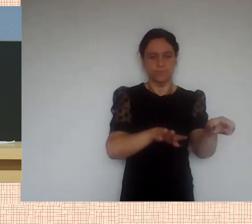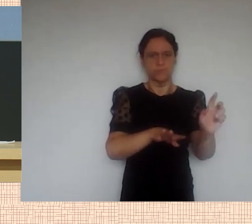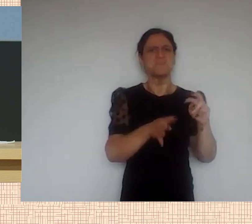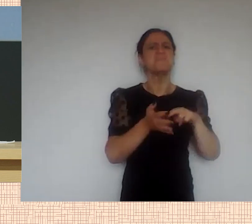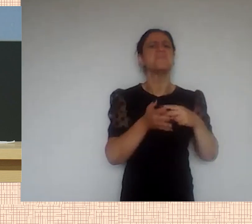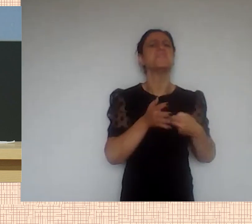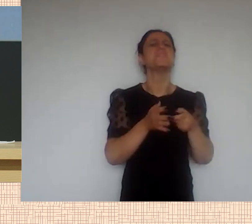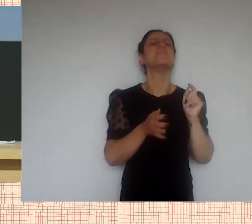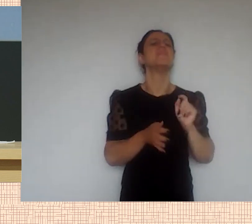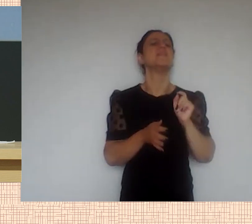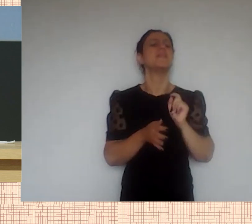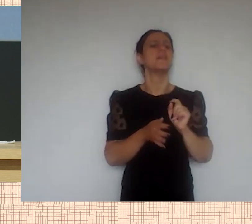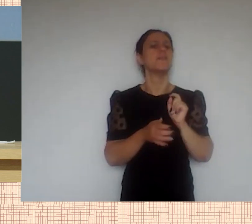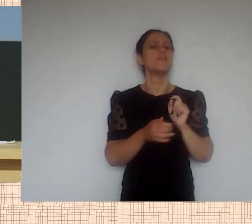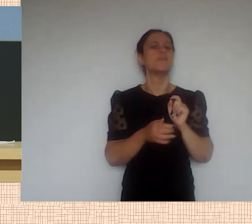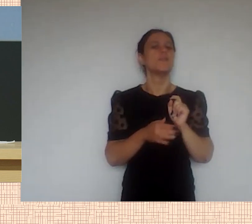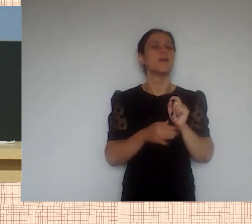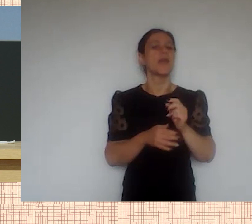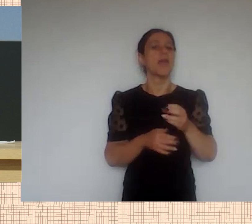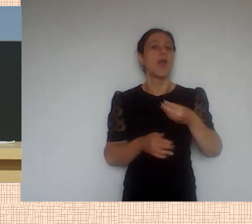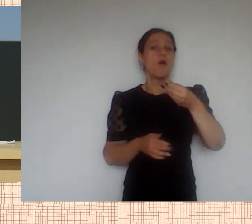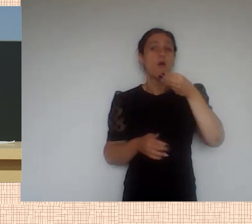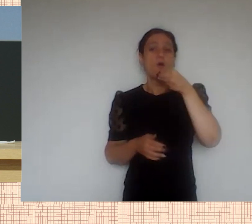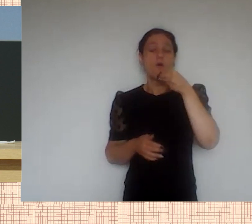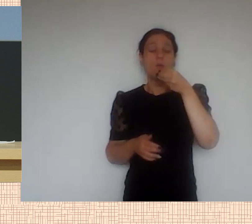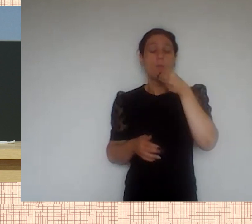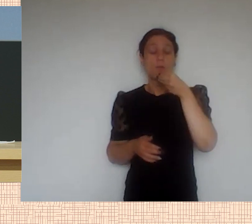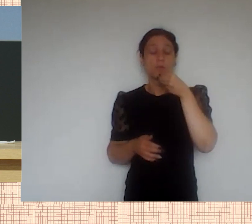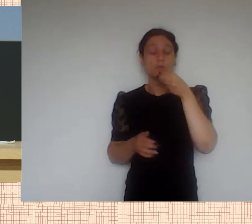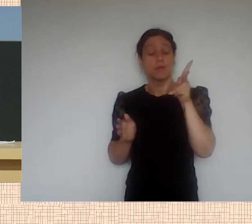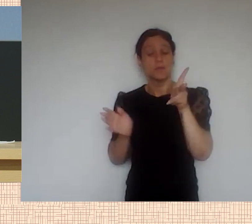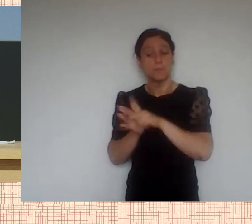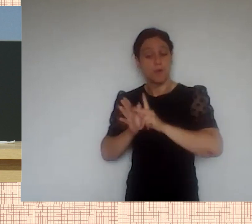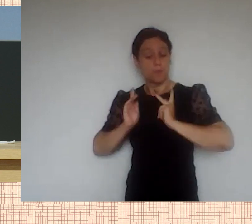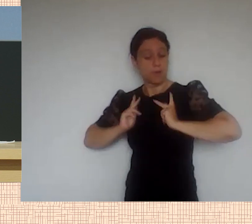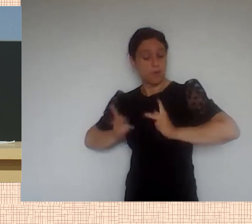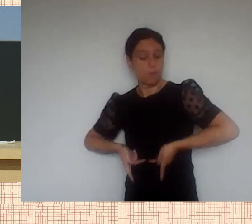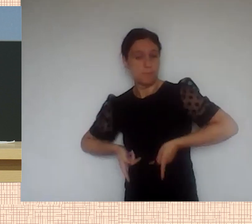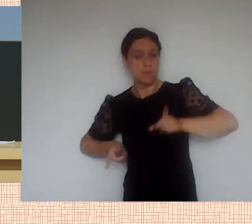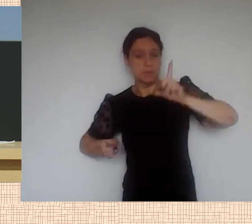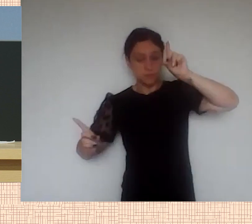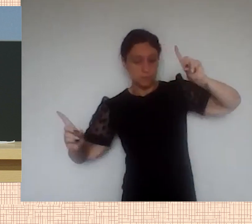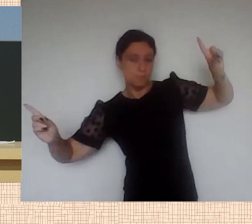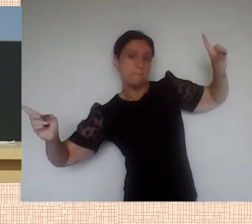são para dar uma nova oportunidade para o homem reconectar com Deus.